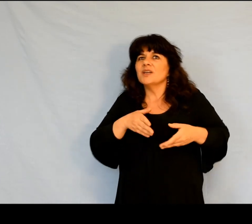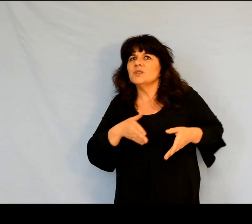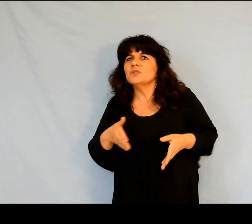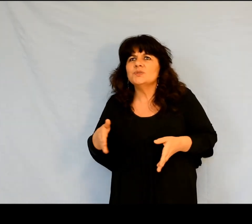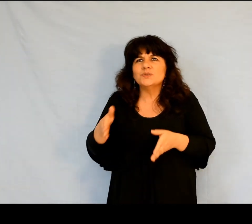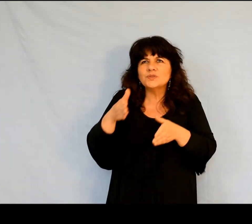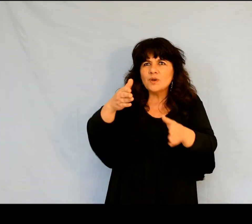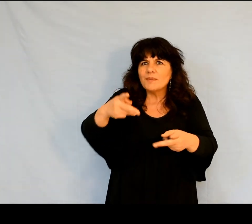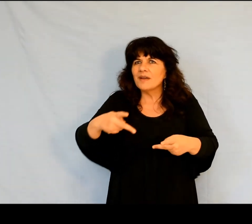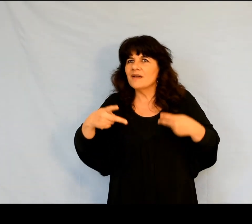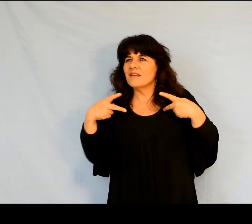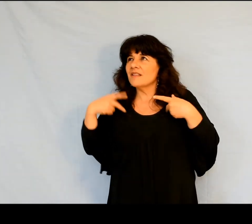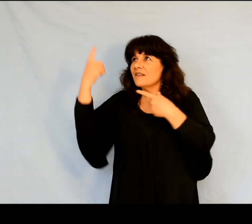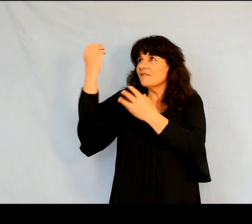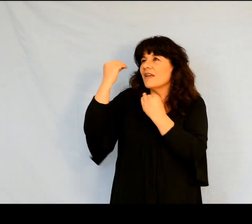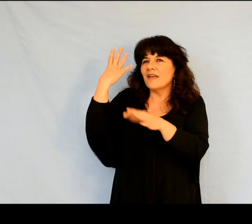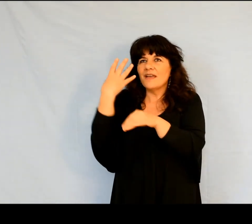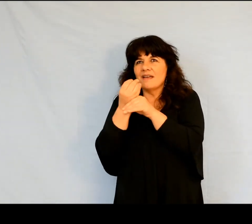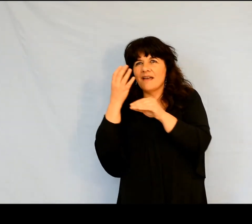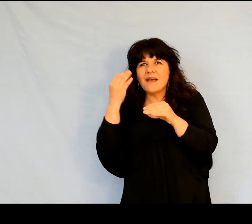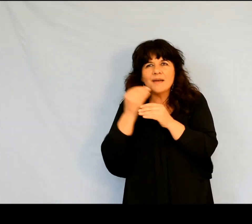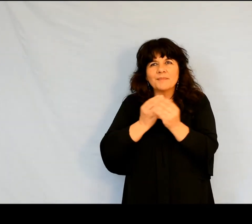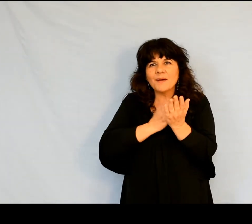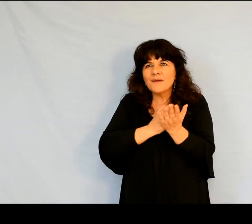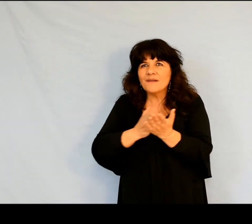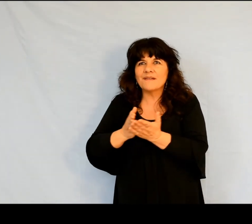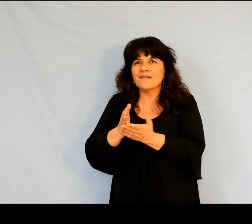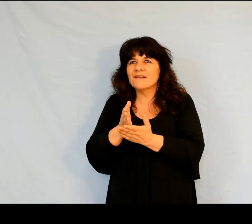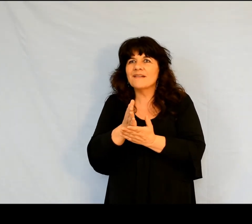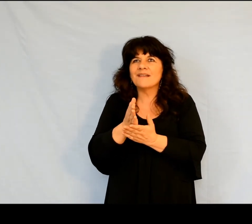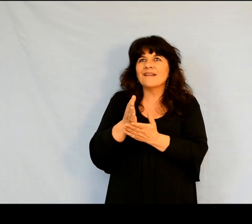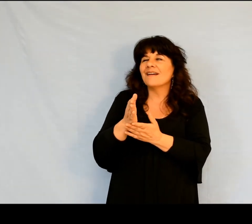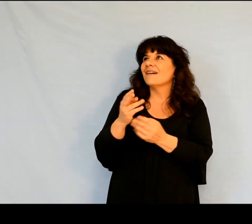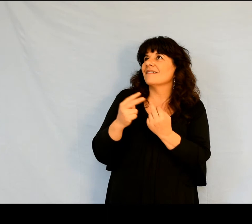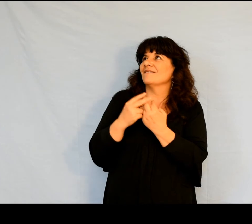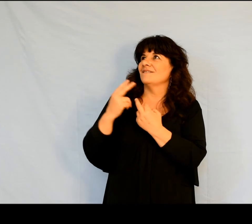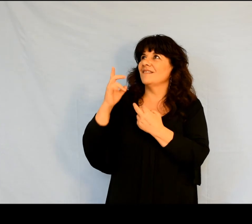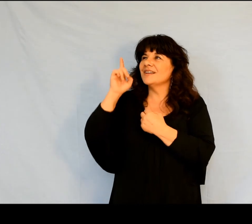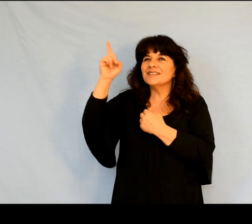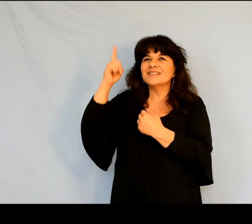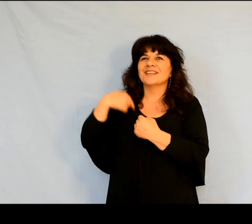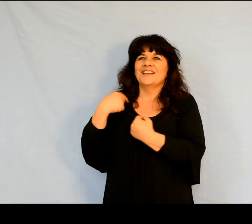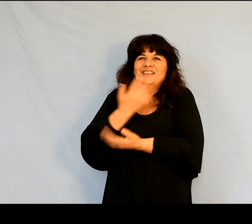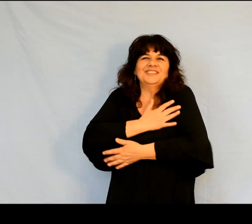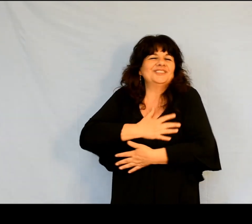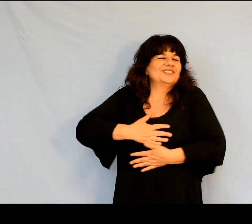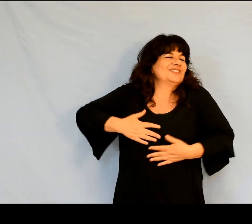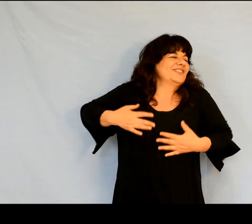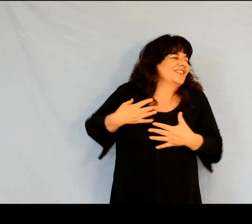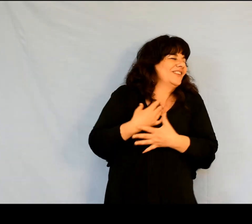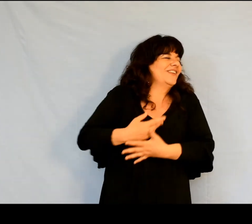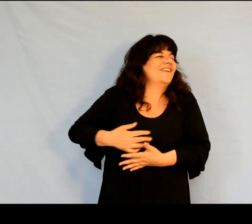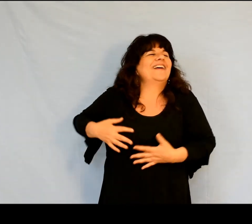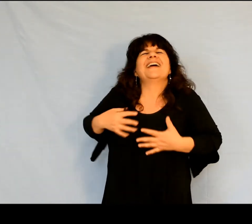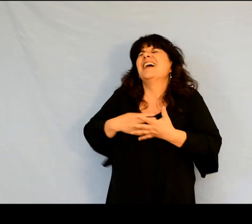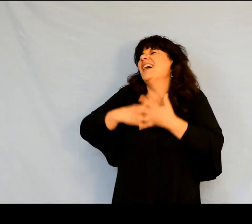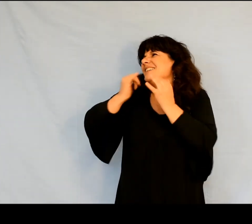la vie, devant ta face, débordement de joie. À